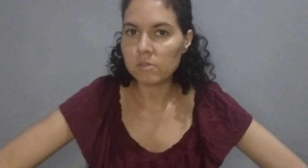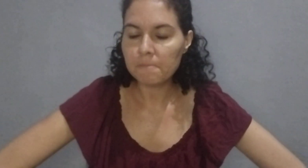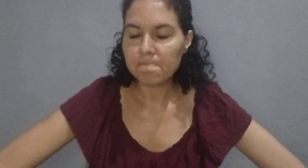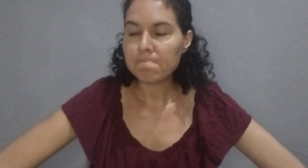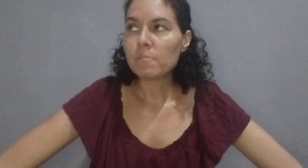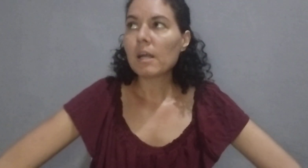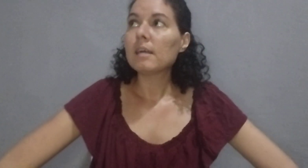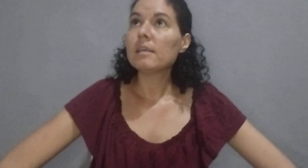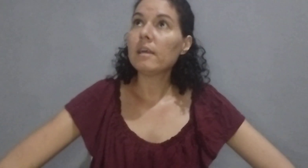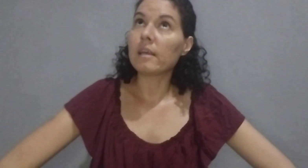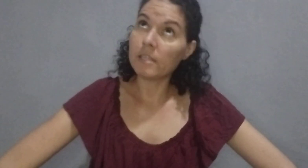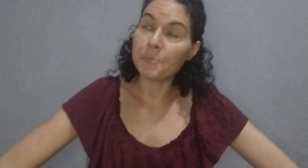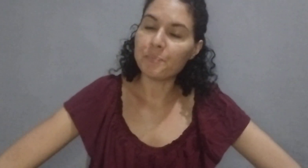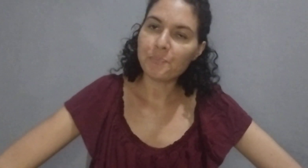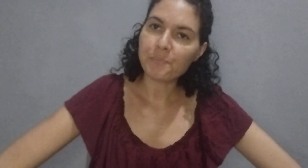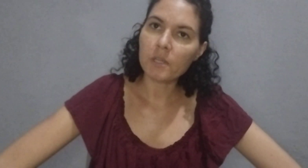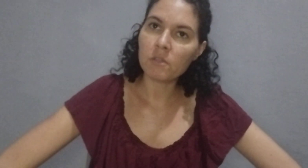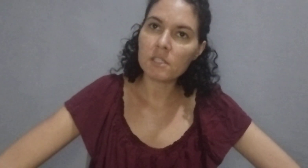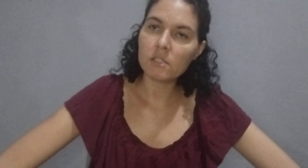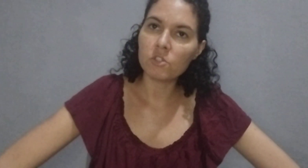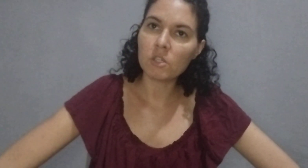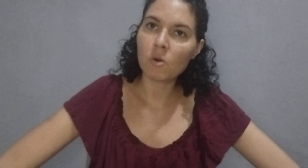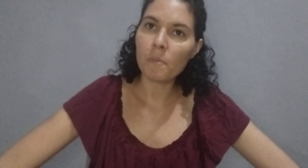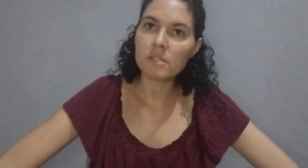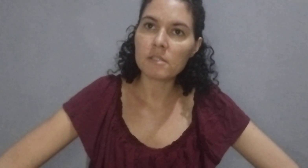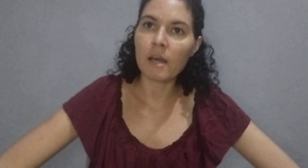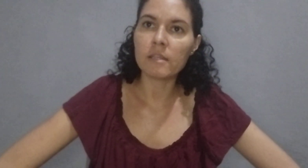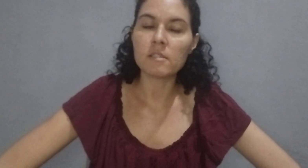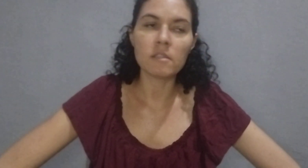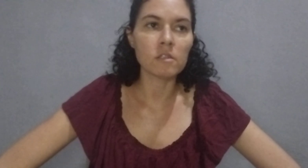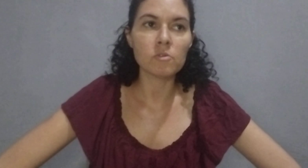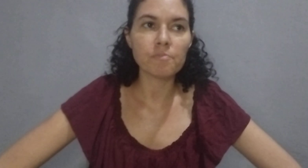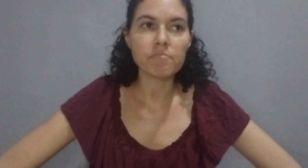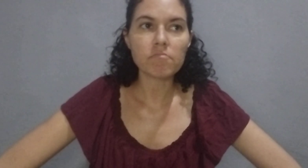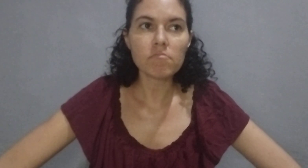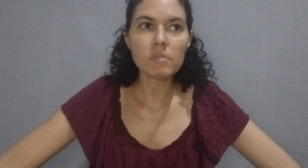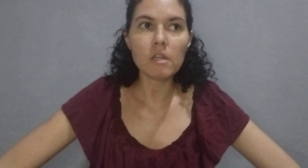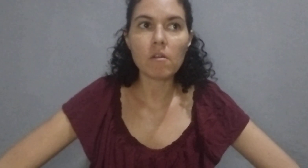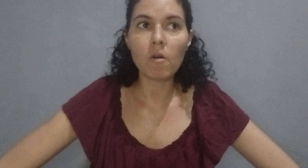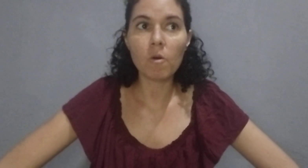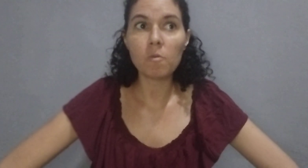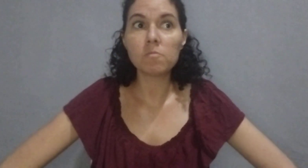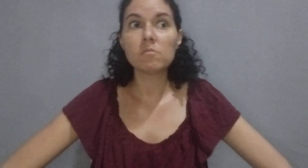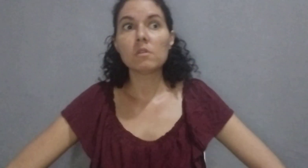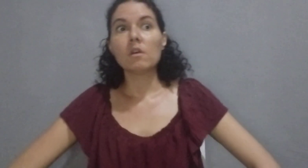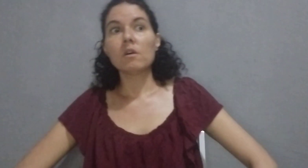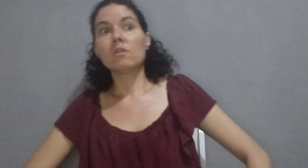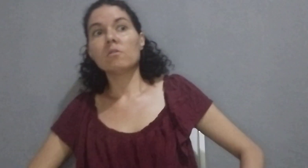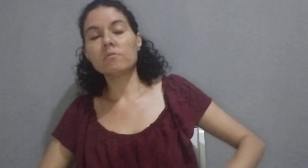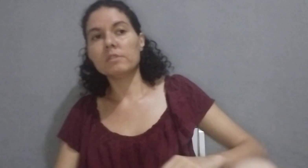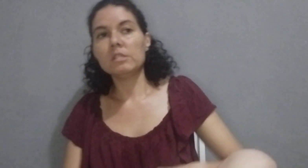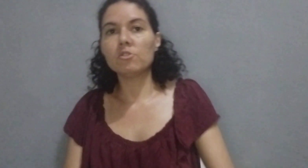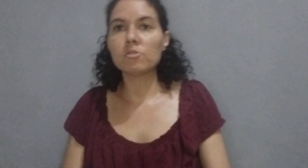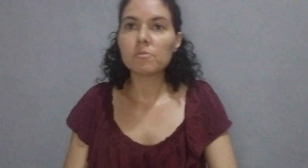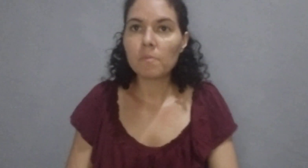volta. E aí, eu decidi começar esse ano com um vídeo